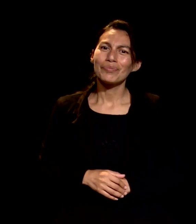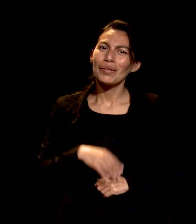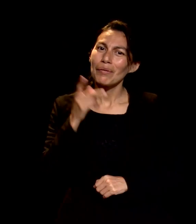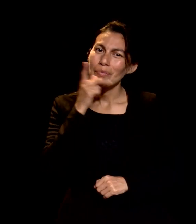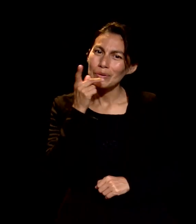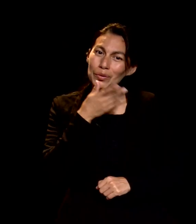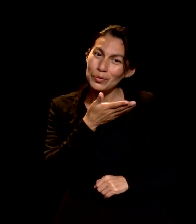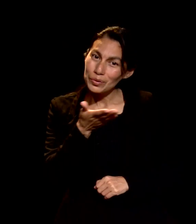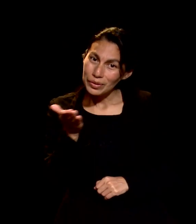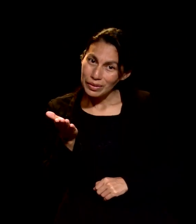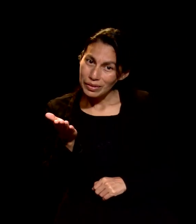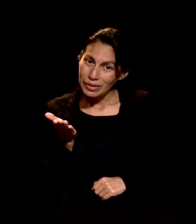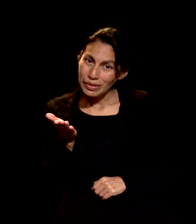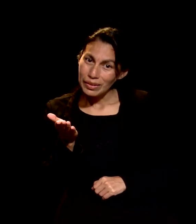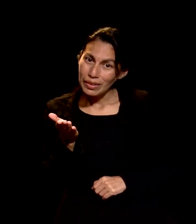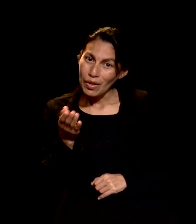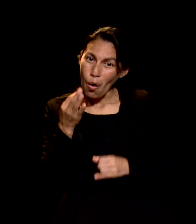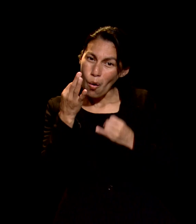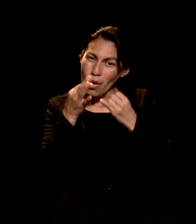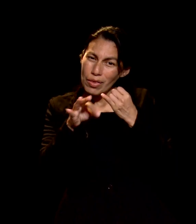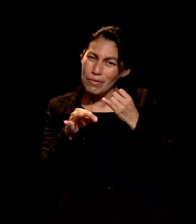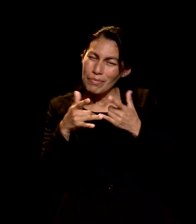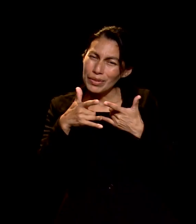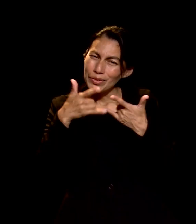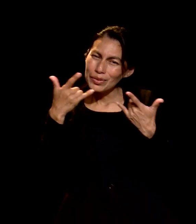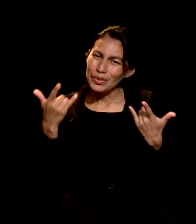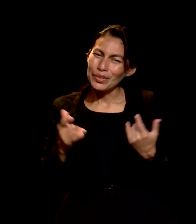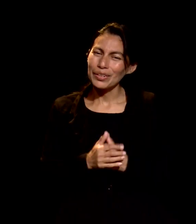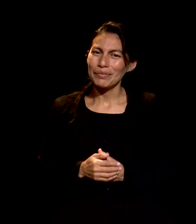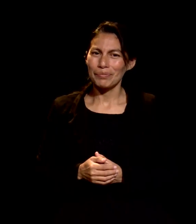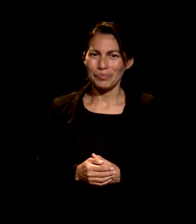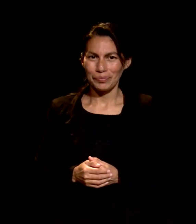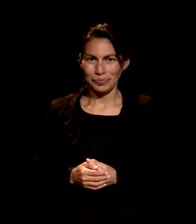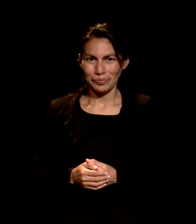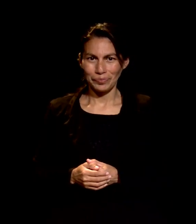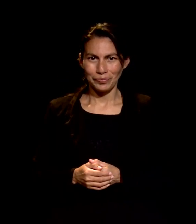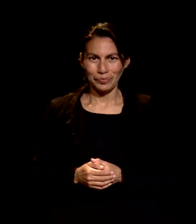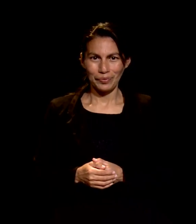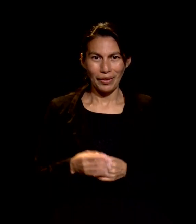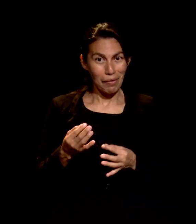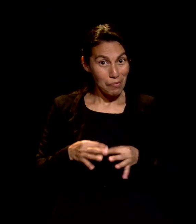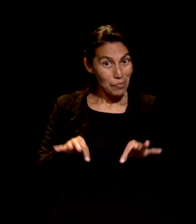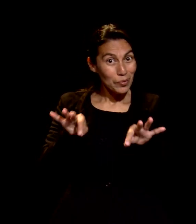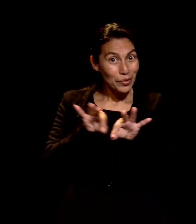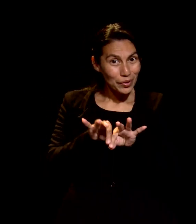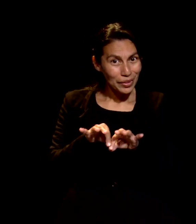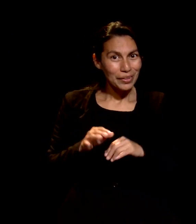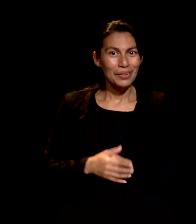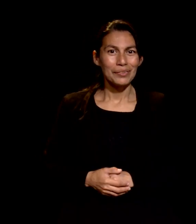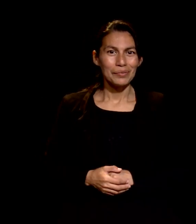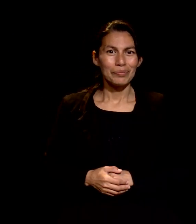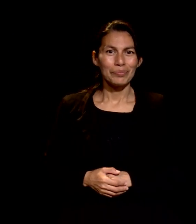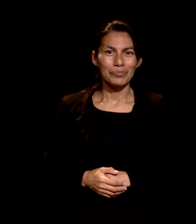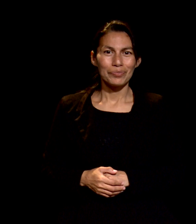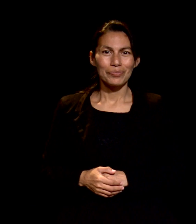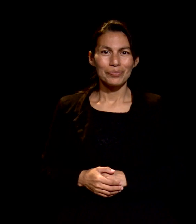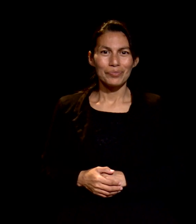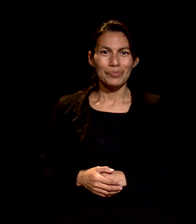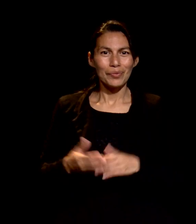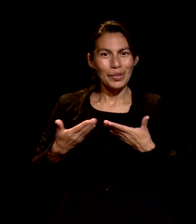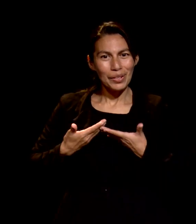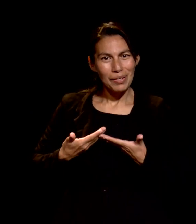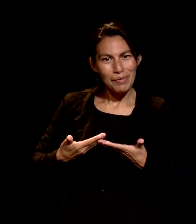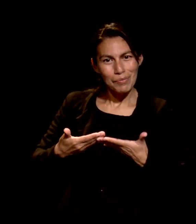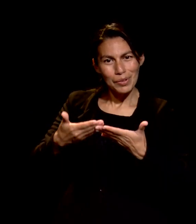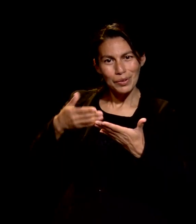pastor usted tiene esta última historia que nos va a contar muy importante porque